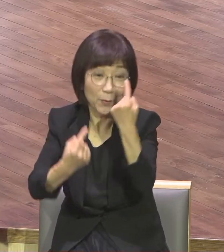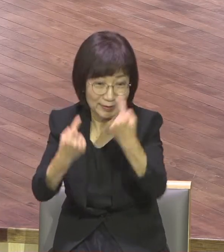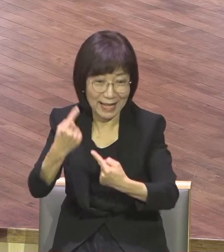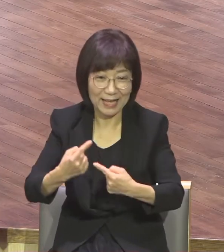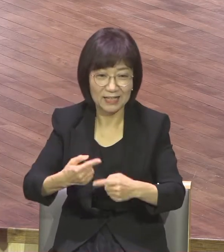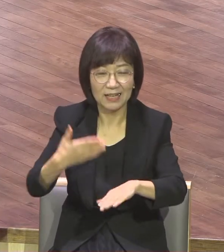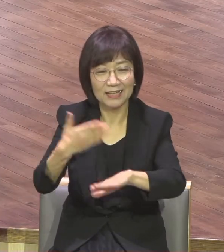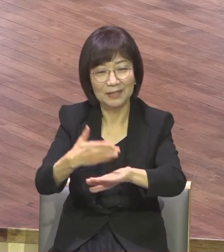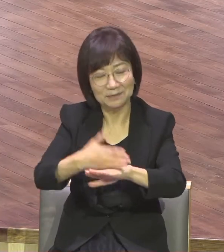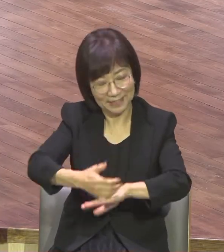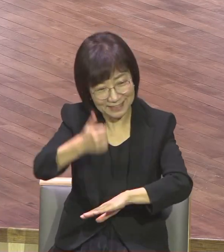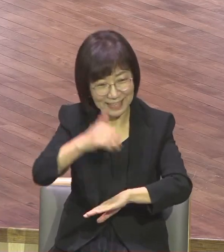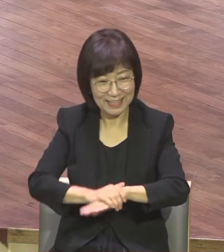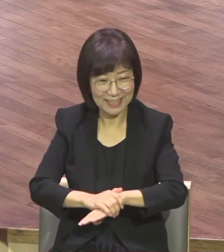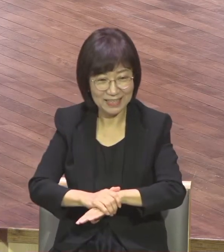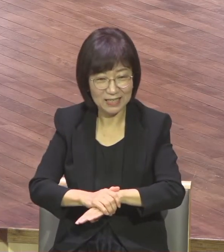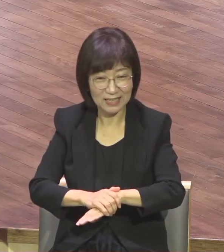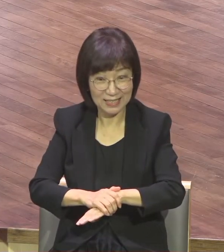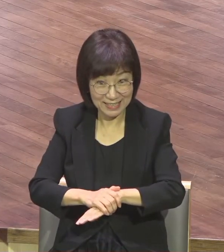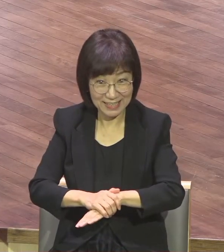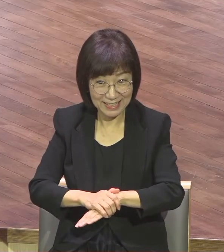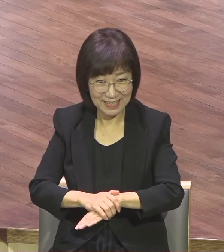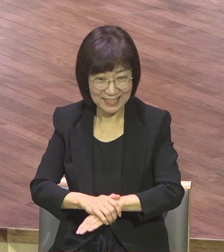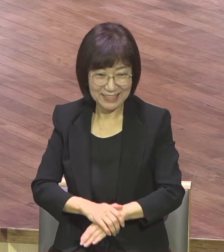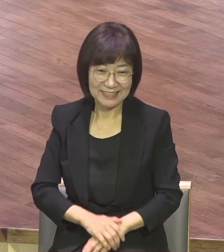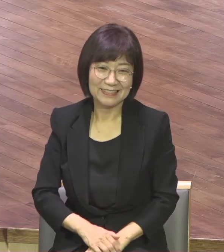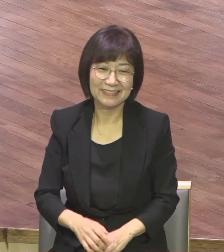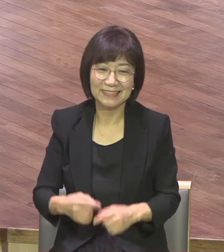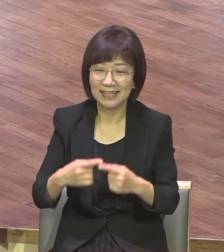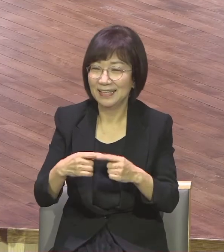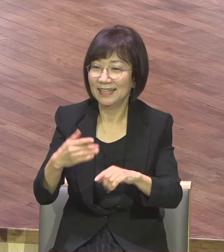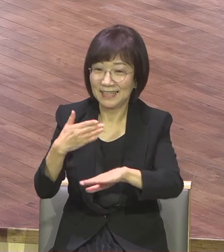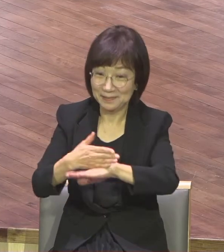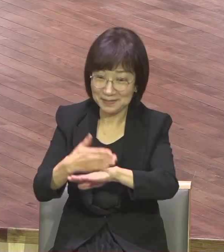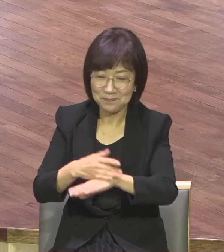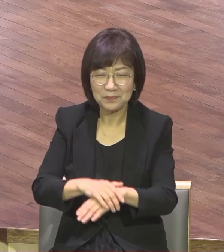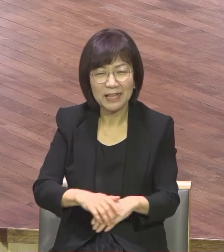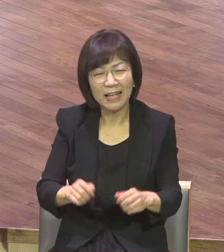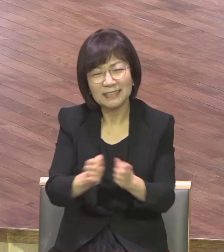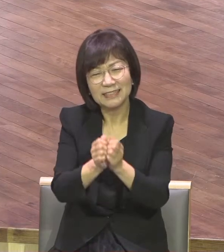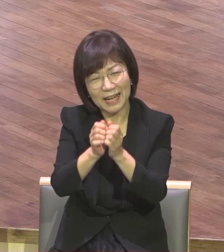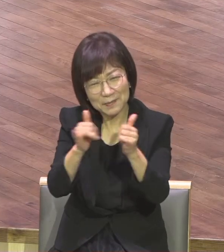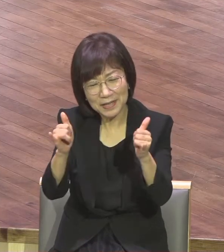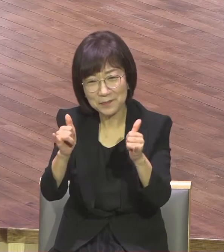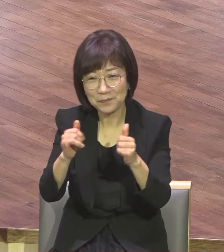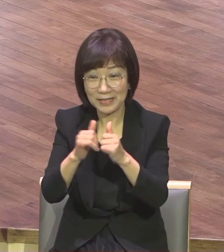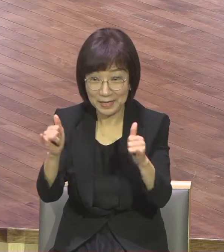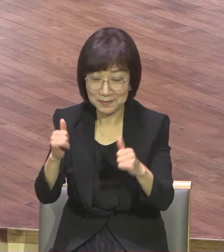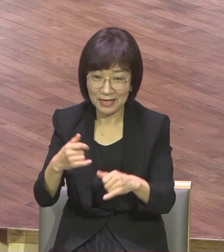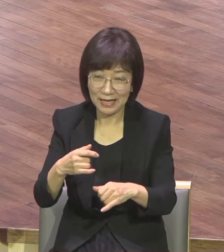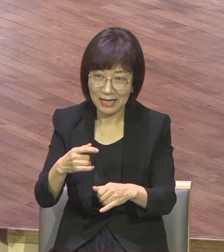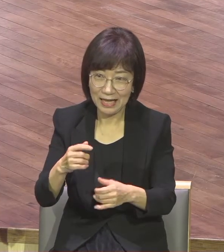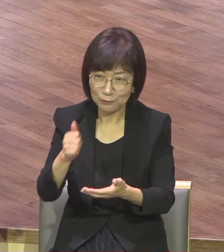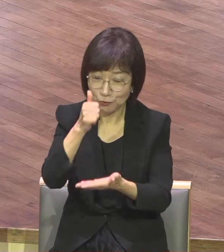게 거제 뭐 사람이 반복 짓는으로 짓는 제가 한 30가지 된다 그래요. 똑같은 거 반복해요.